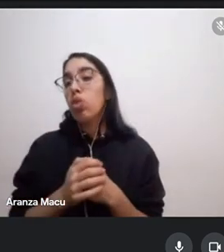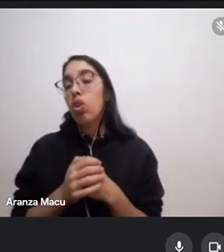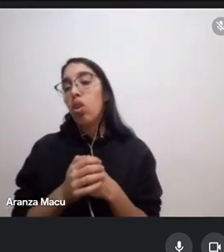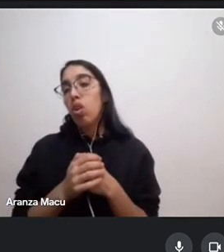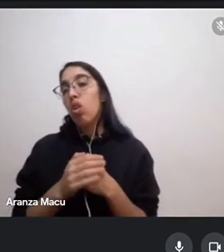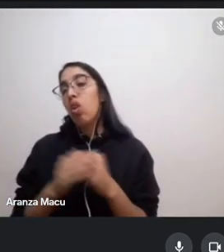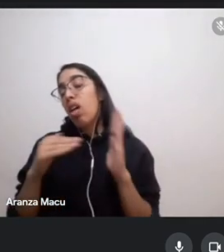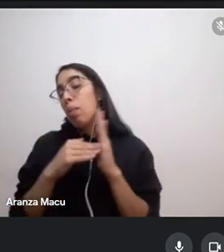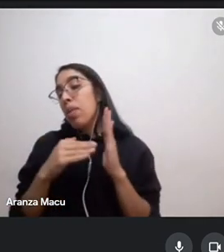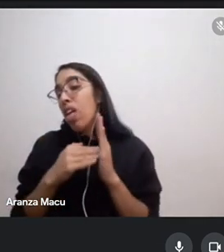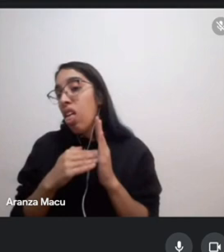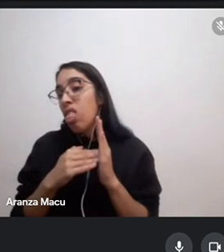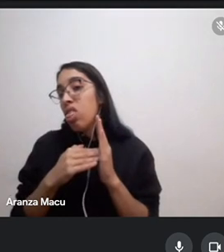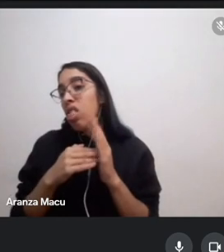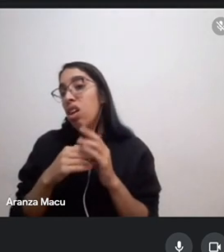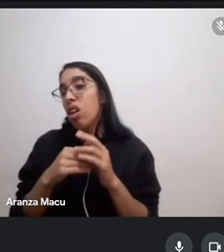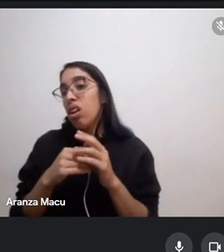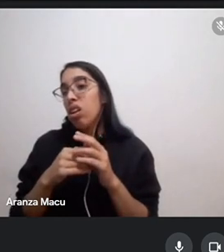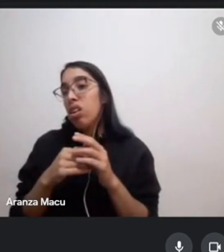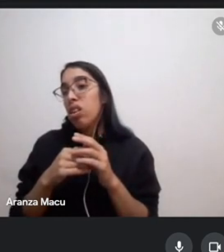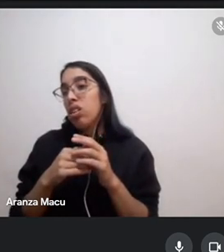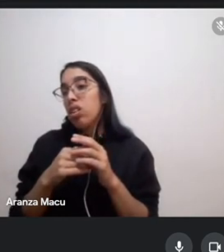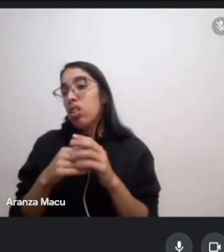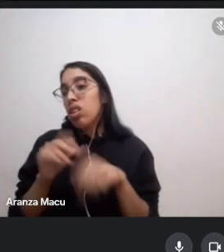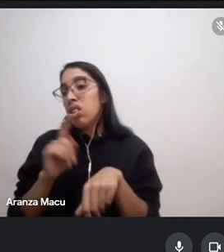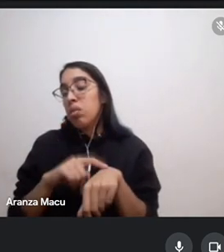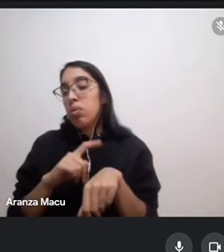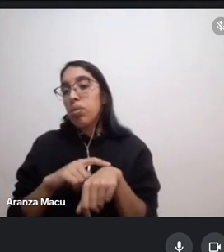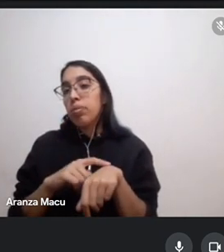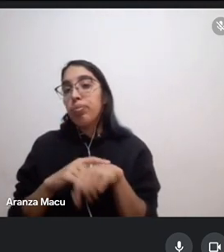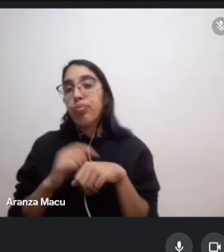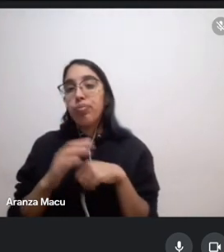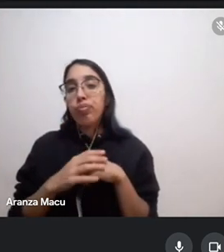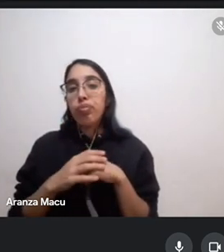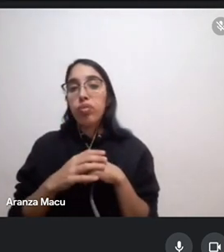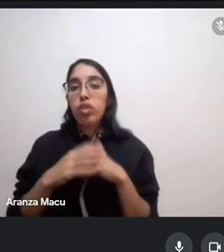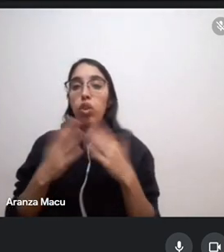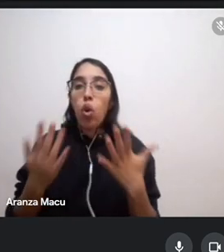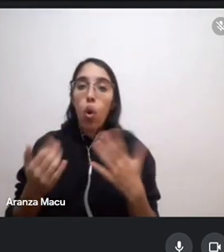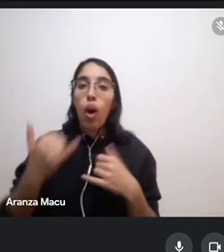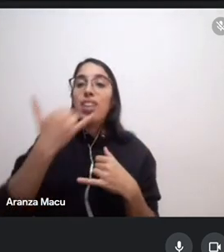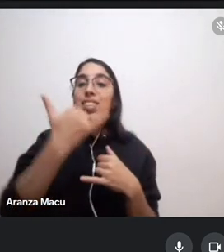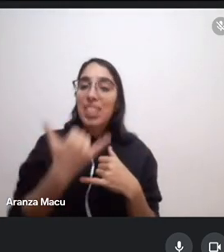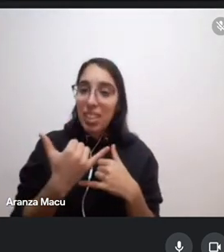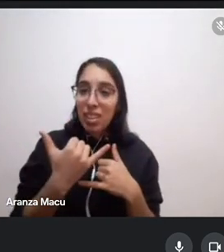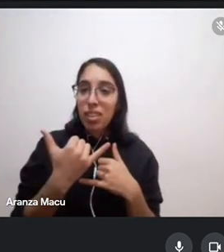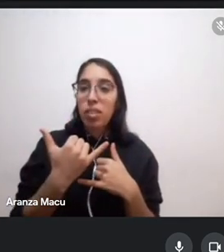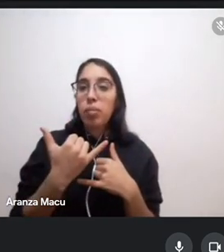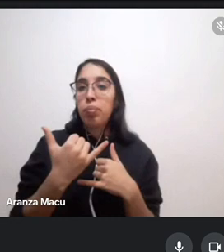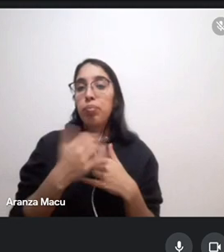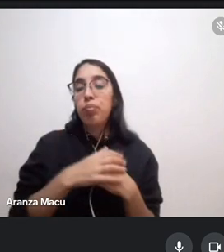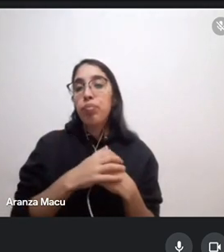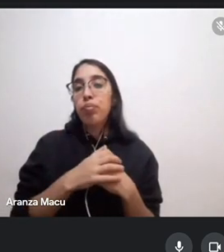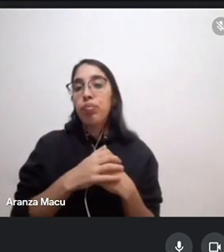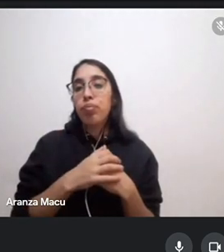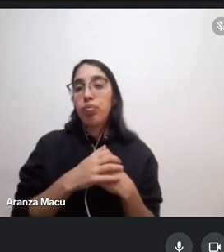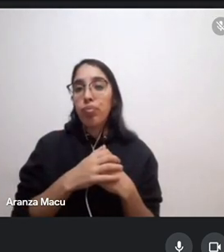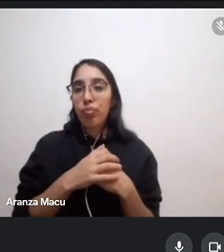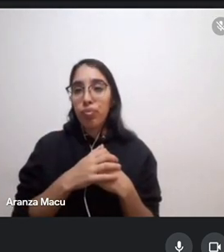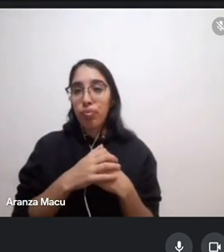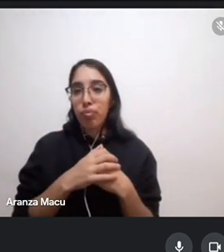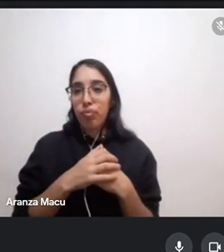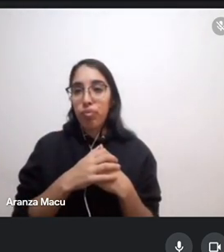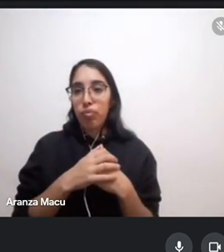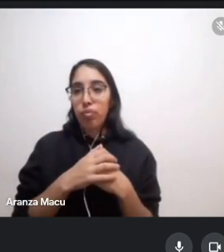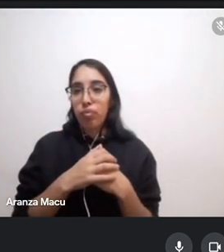del tema, del tiempo, o existe, ¿sí? Como haber o existir.